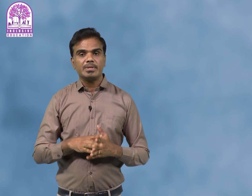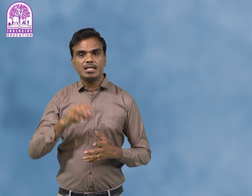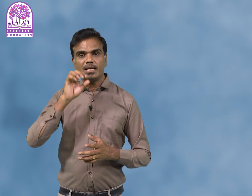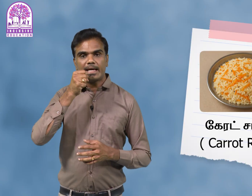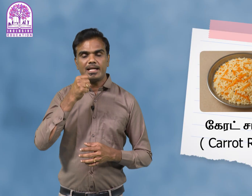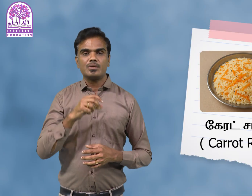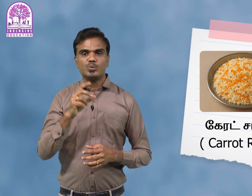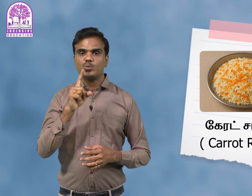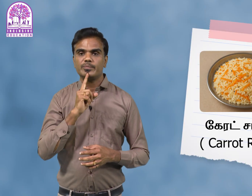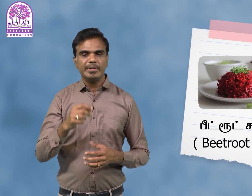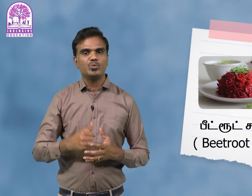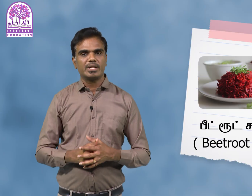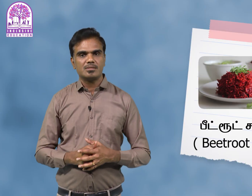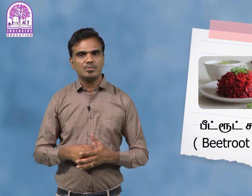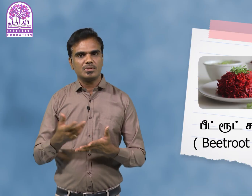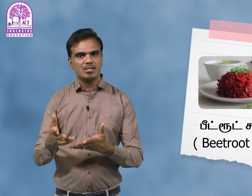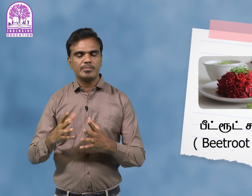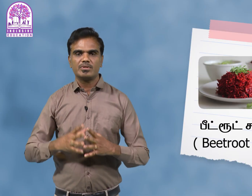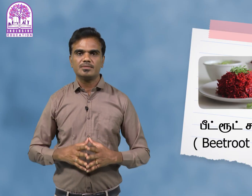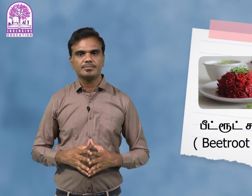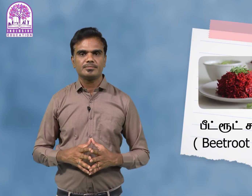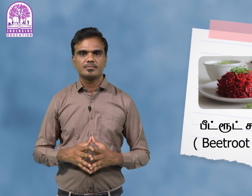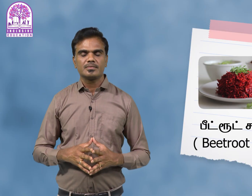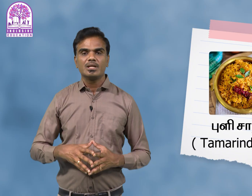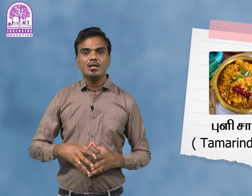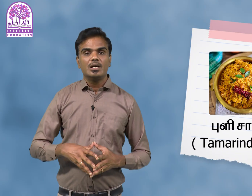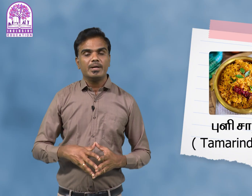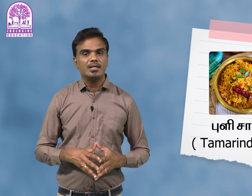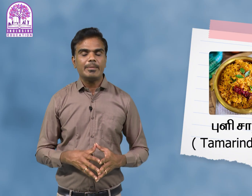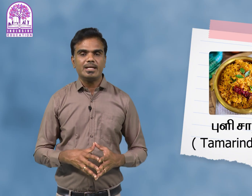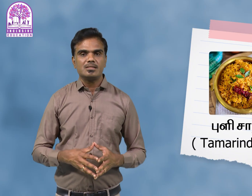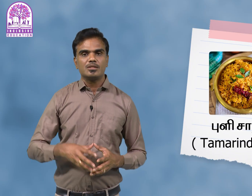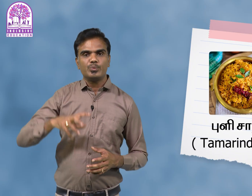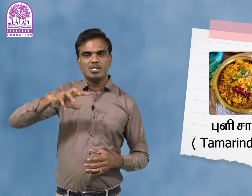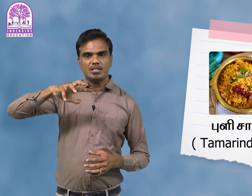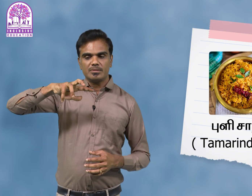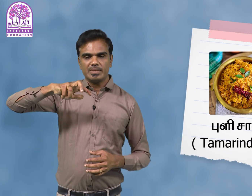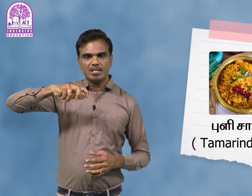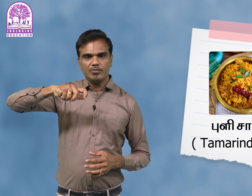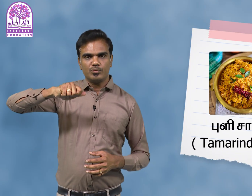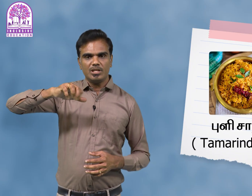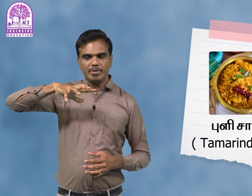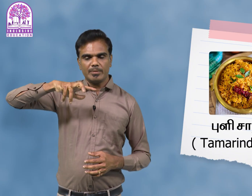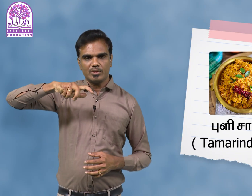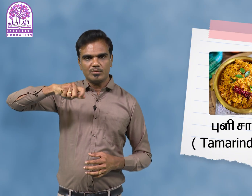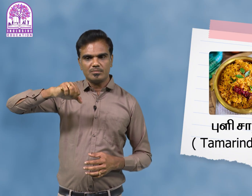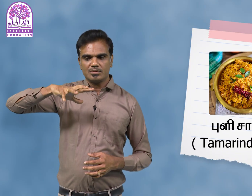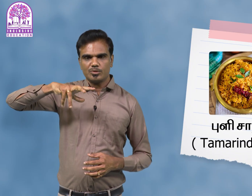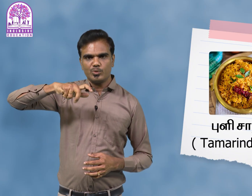பார்த்தீங்கன்னா கேரட் இருக்கும், பீட்ரூட் ரைஸ் இருக்கும், அது சாப்பிடுவாங்க. இப்போ டேமரின் ரைஸ் அதாவது புளி சாதத்துக்கு வந்து பார்த்திங்கன்னா ஃபுல்லாக அப்படி காமிக்கணும். ஸோ புளி